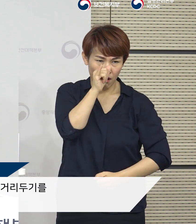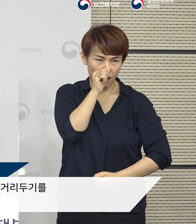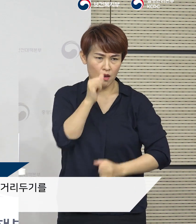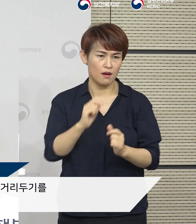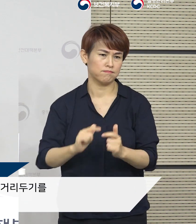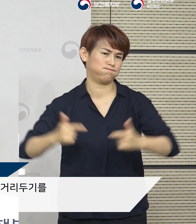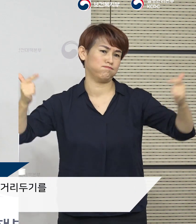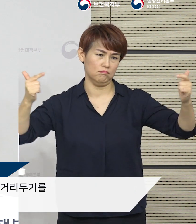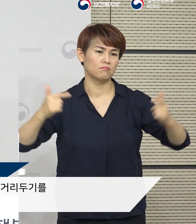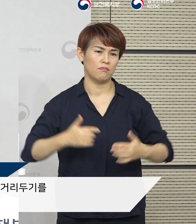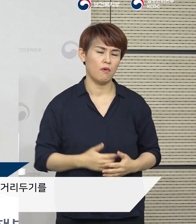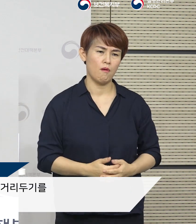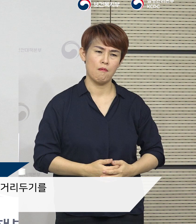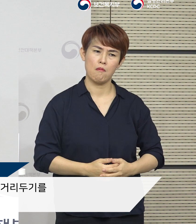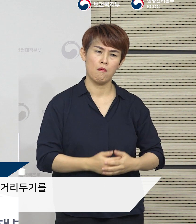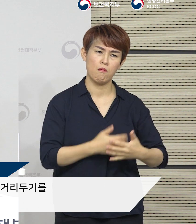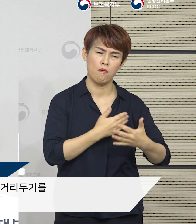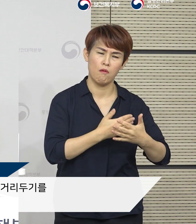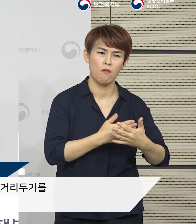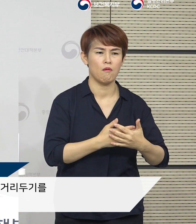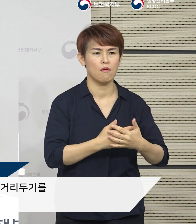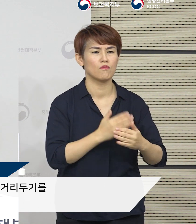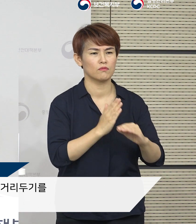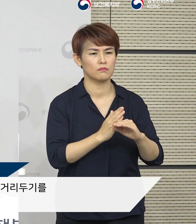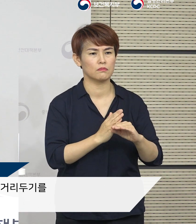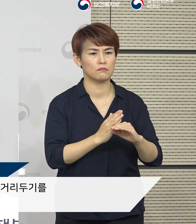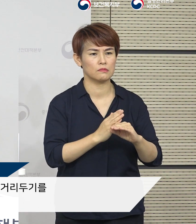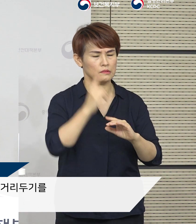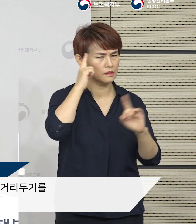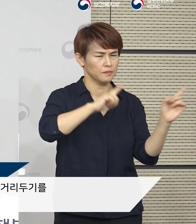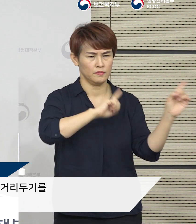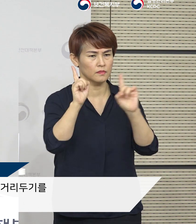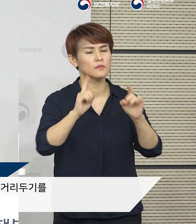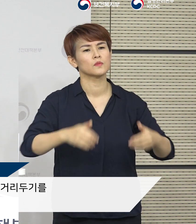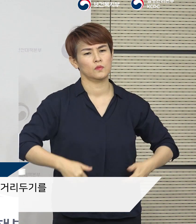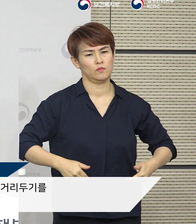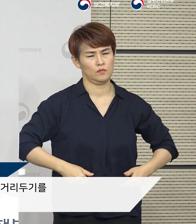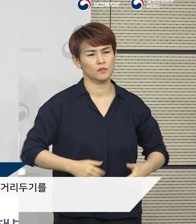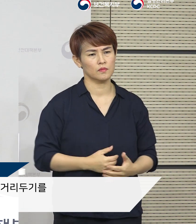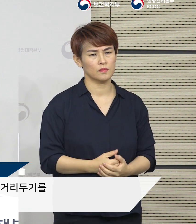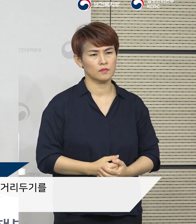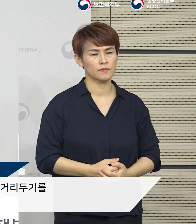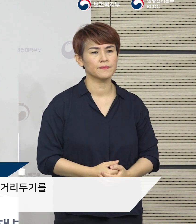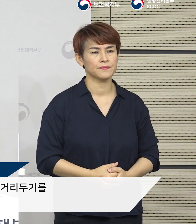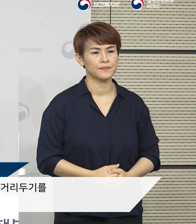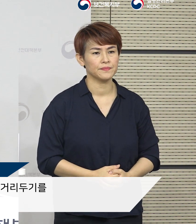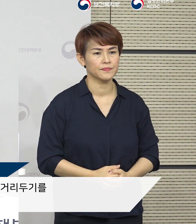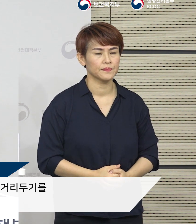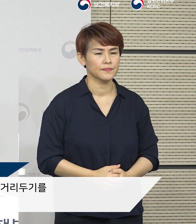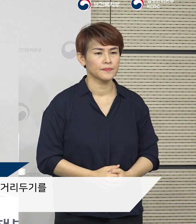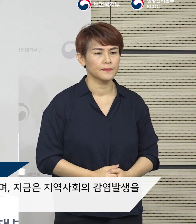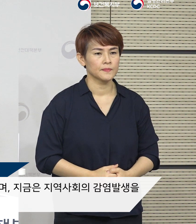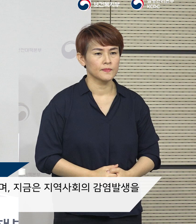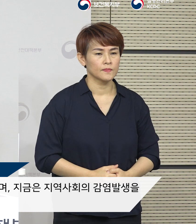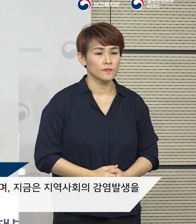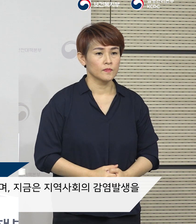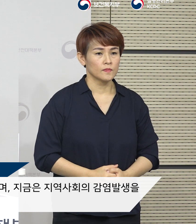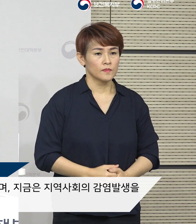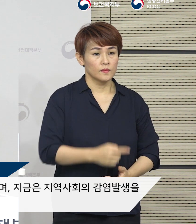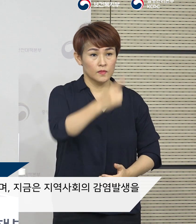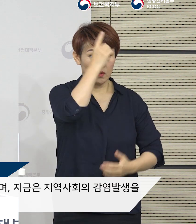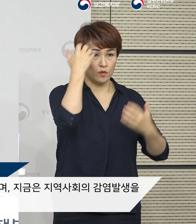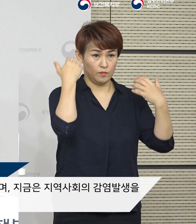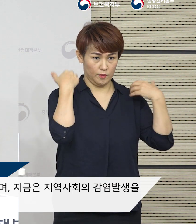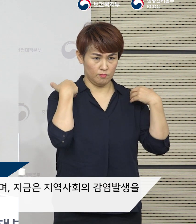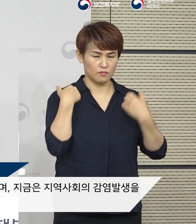빠르게 증가하고 있어 긴장을 풀지 말고 사회적 거리두기를 강화할 시기라고 건의하고 있습니다. 정부도